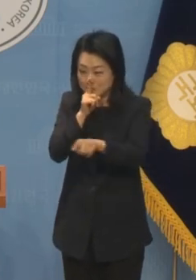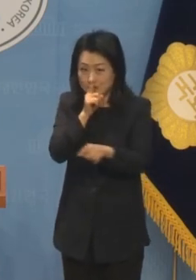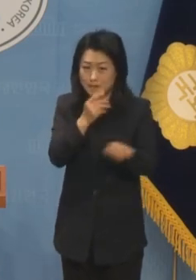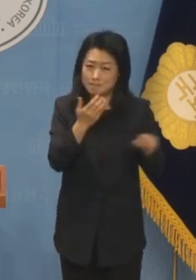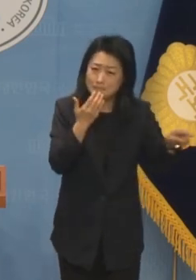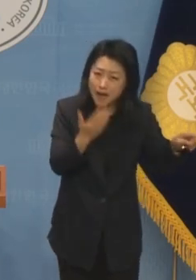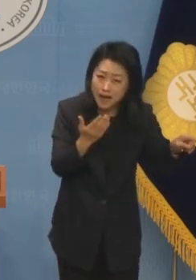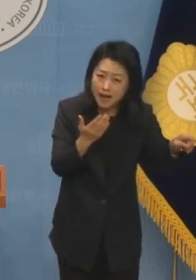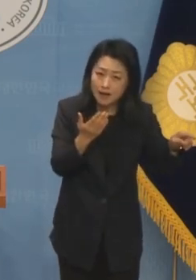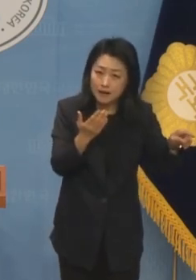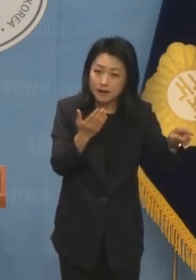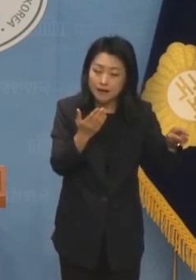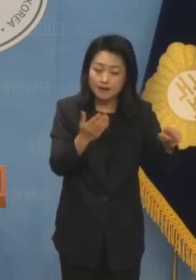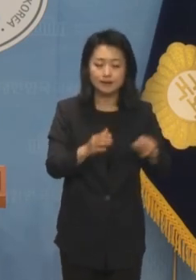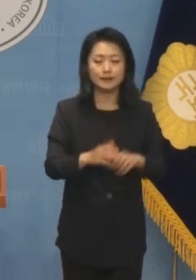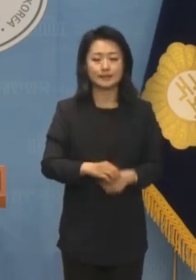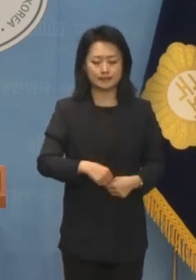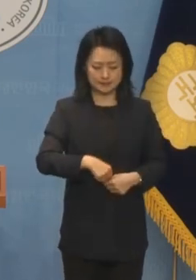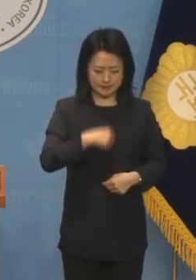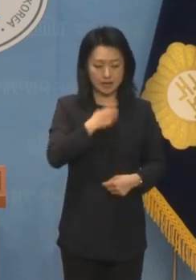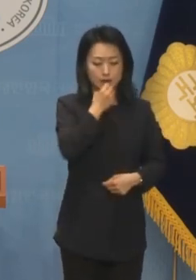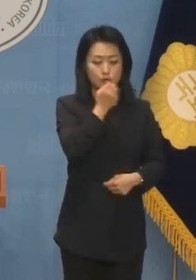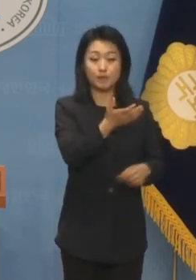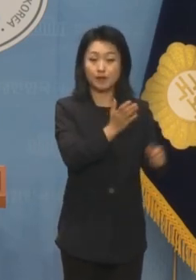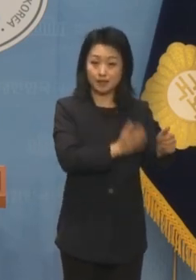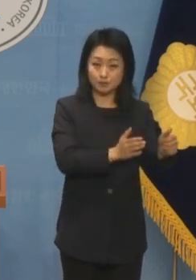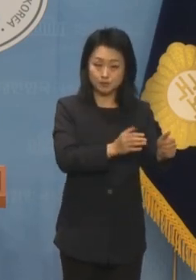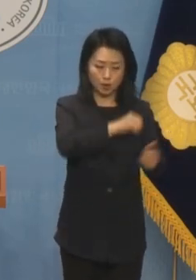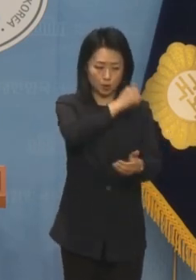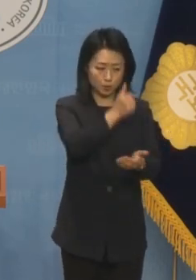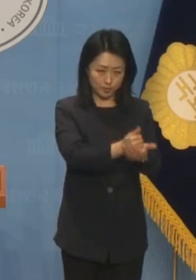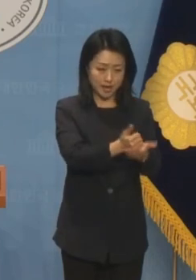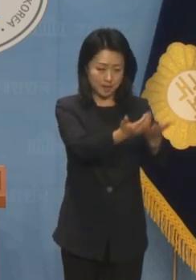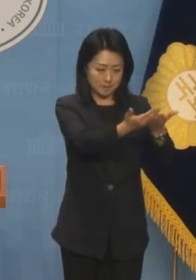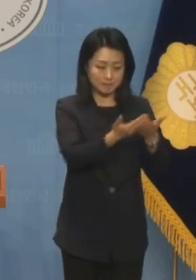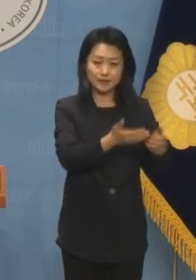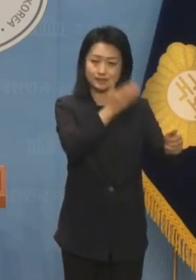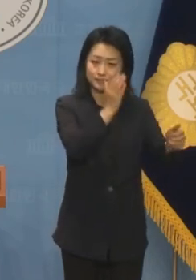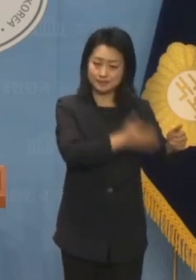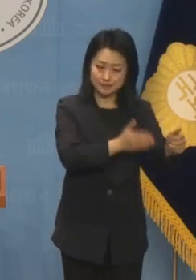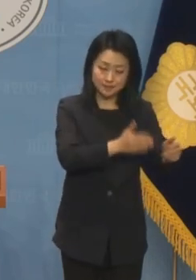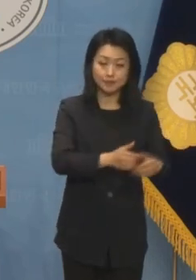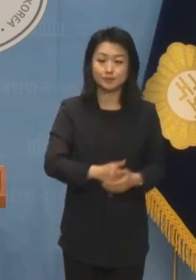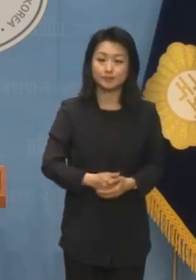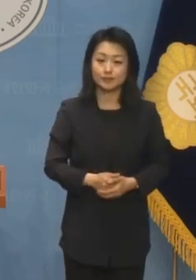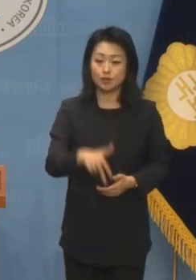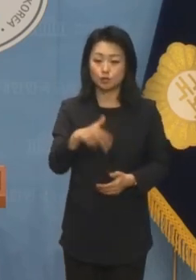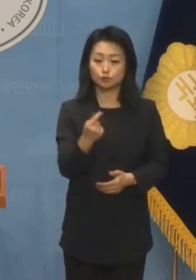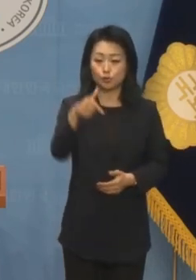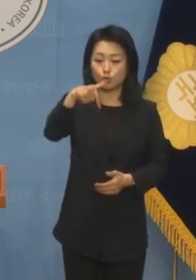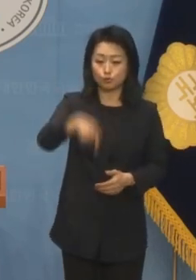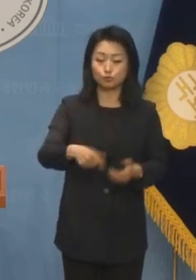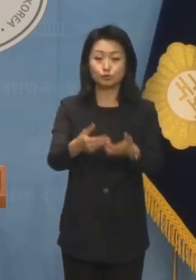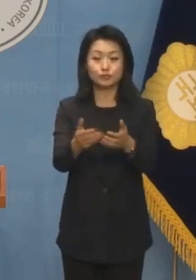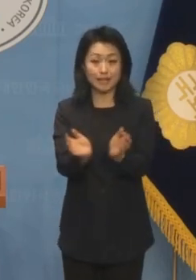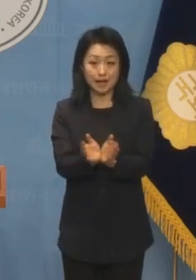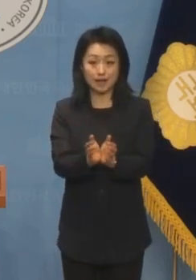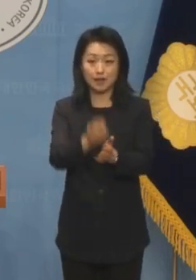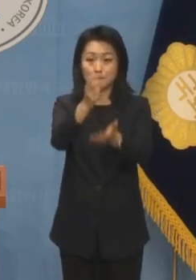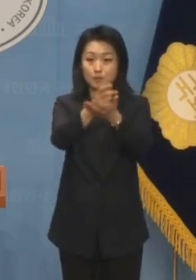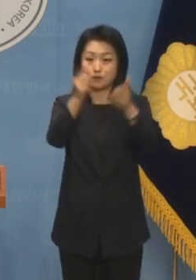이제라도 진실을 털어놓고 처분을 달게 받기 바랍니다. 조국혁신당은